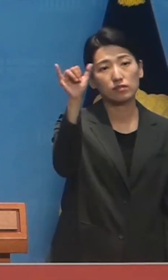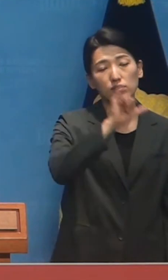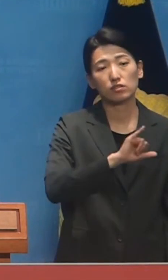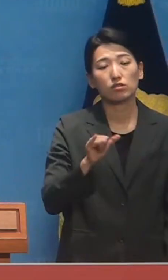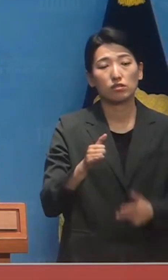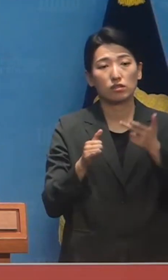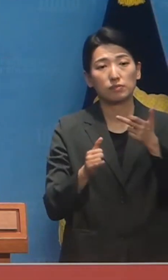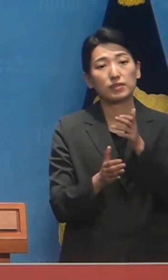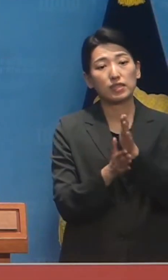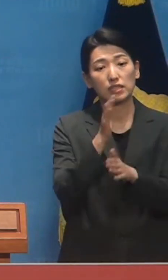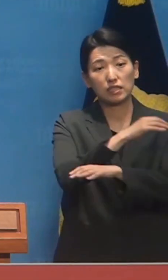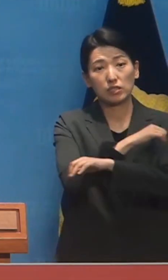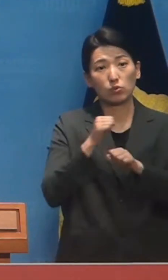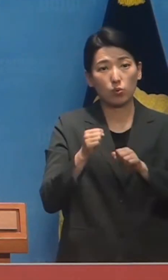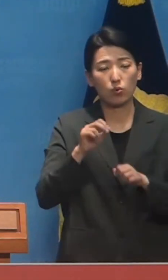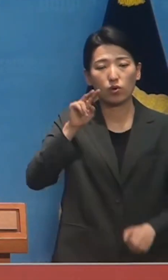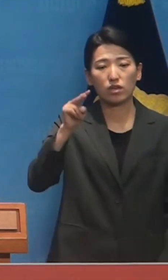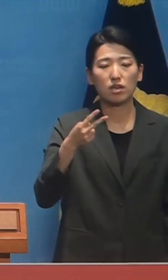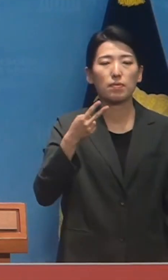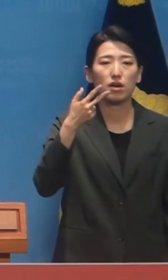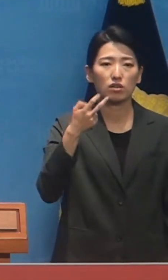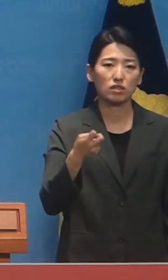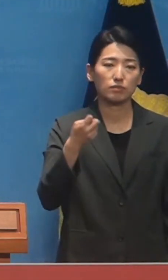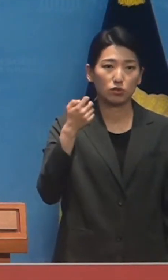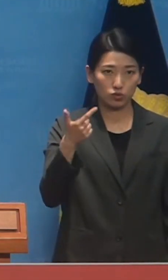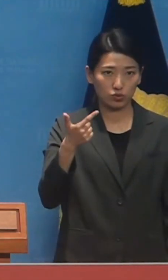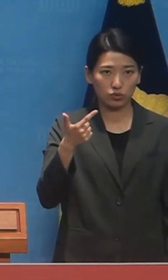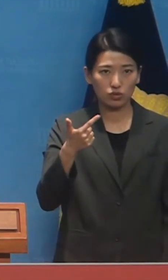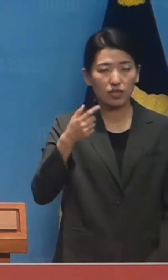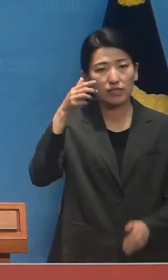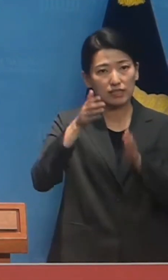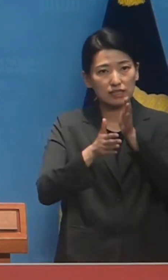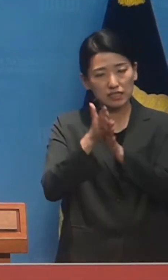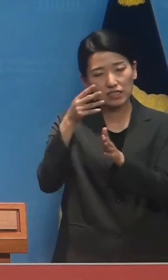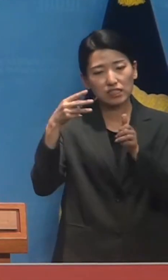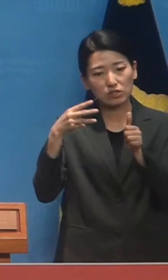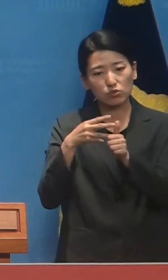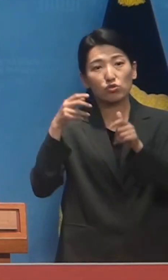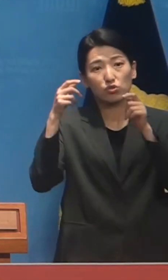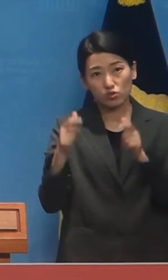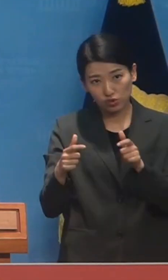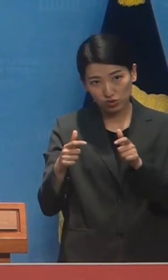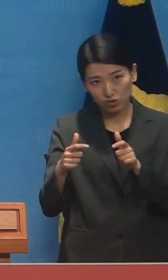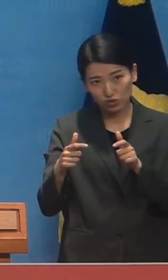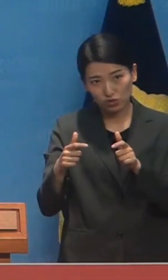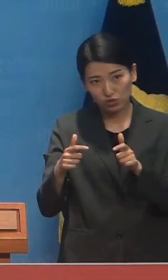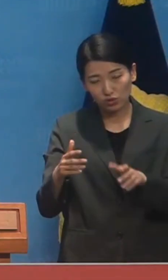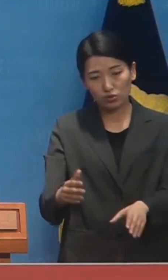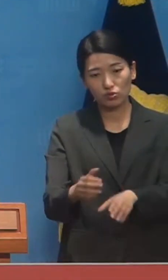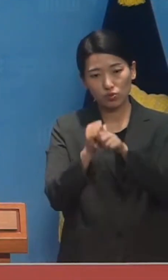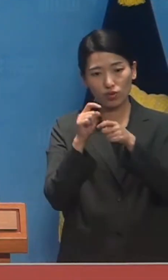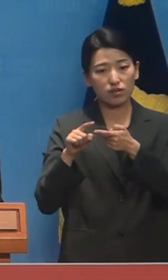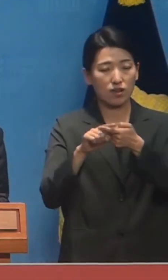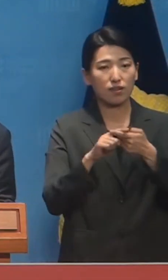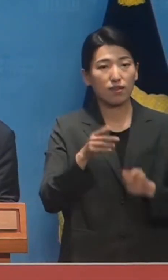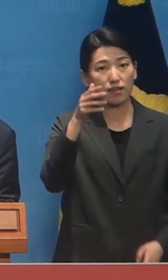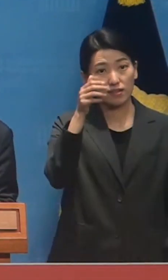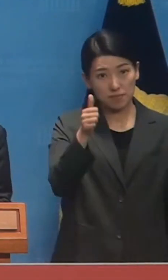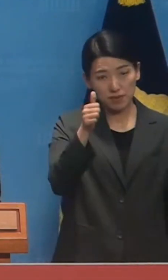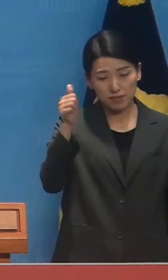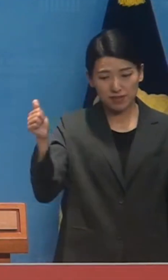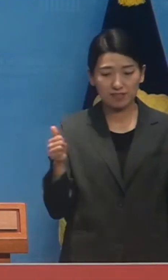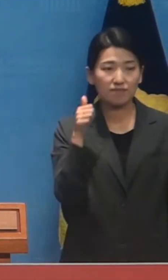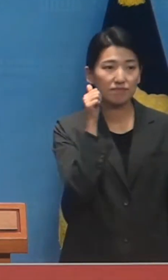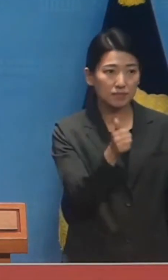광역시도 226개 시 군구 기독교 총연합회 대표이장이신 민영문 목사 나오셔서